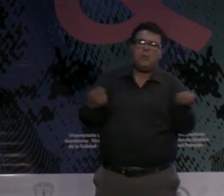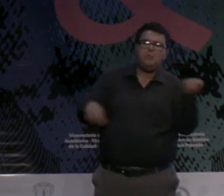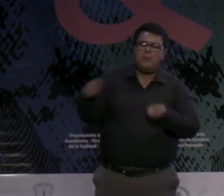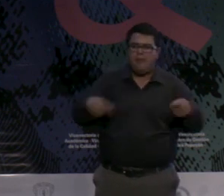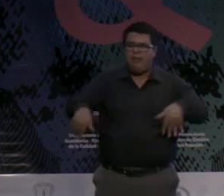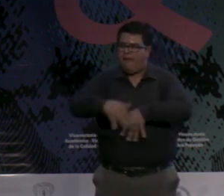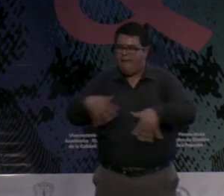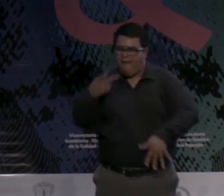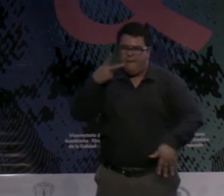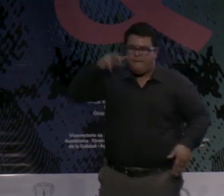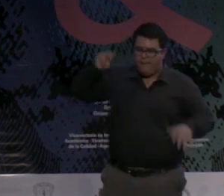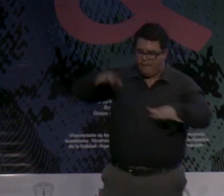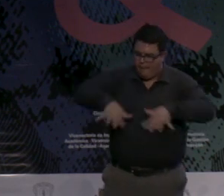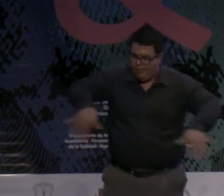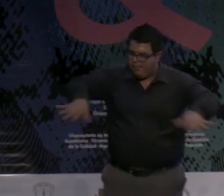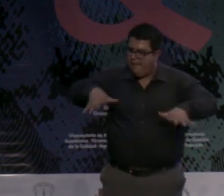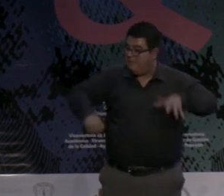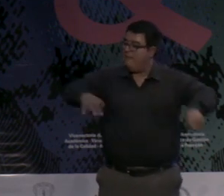segunda